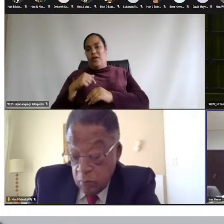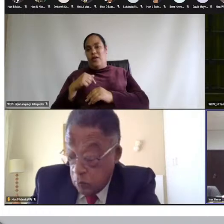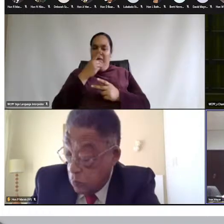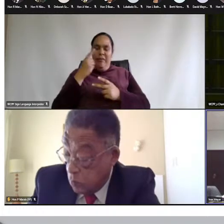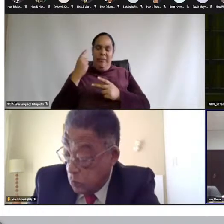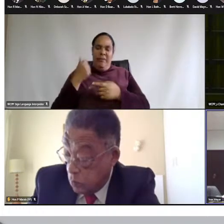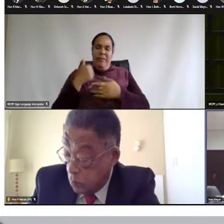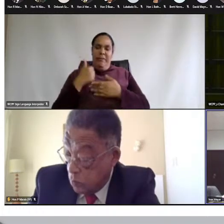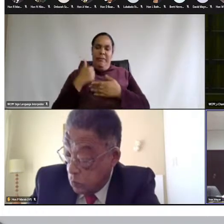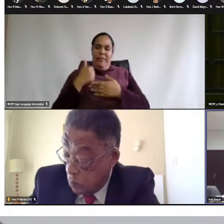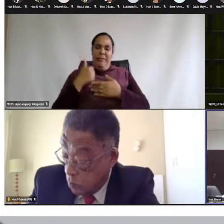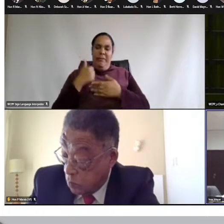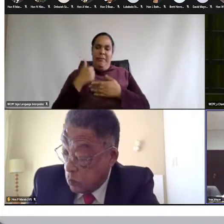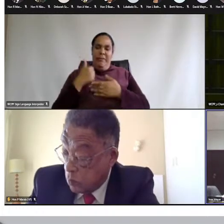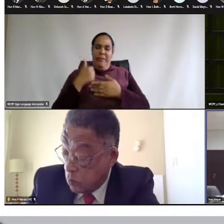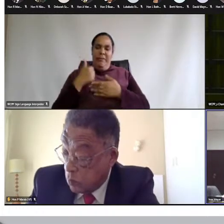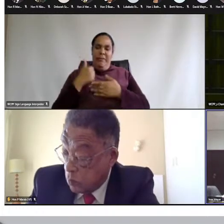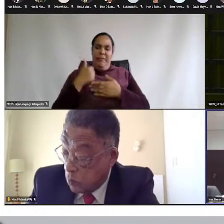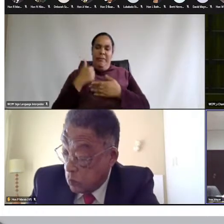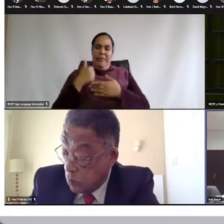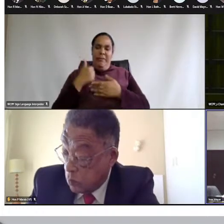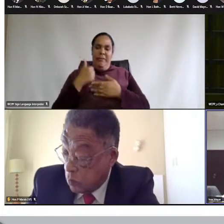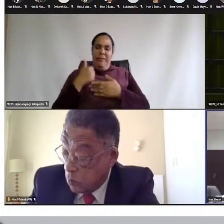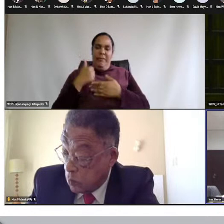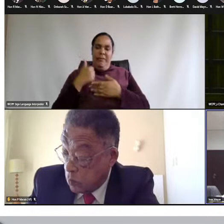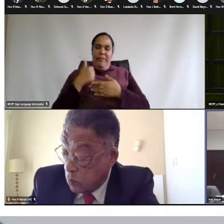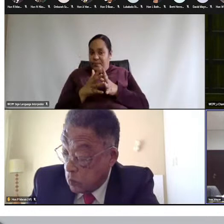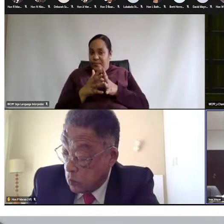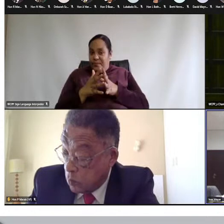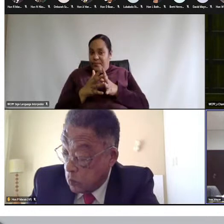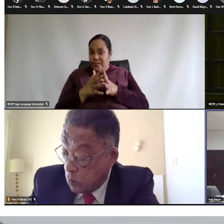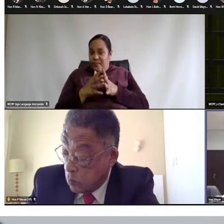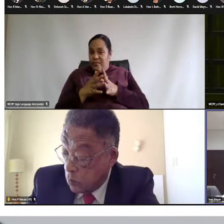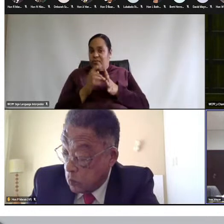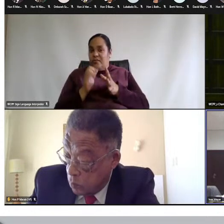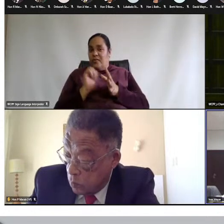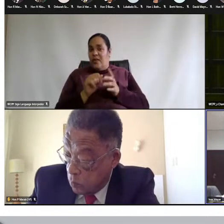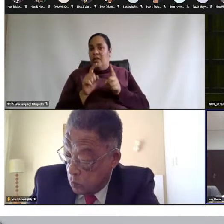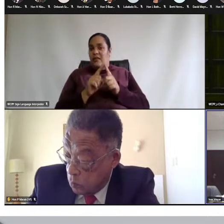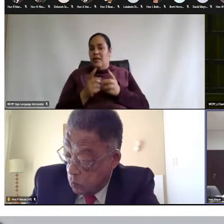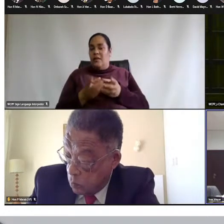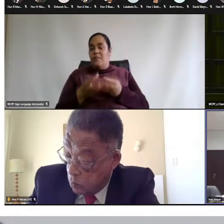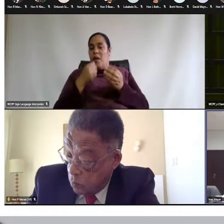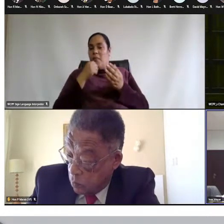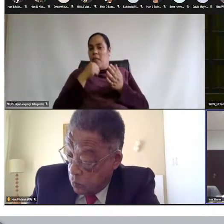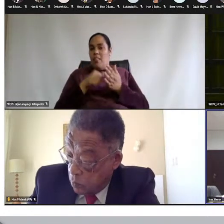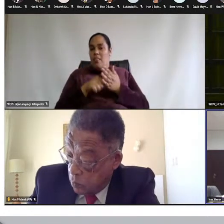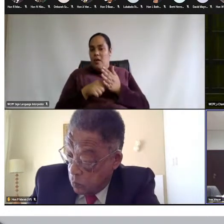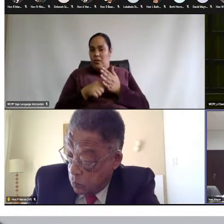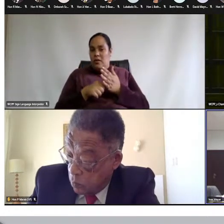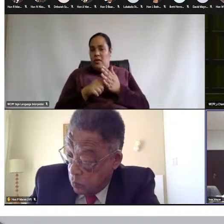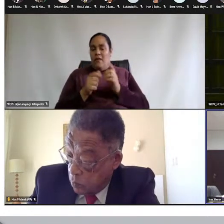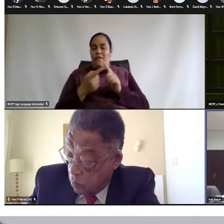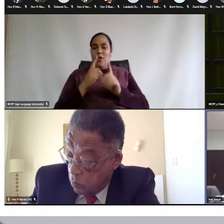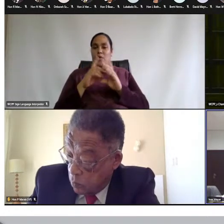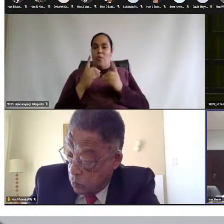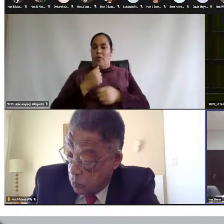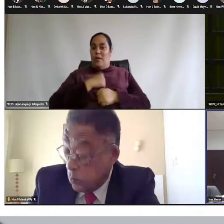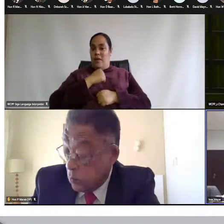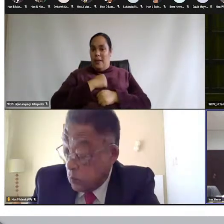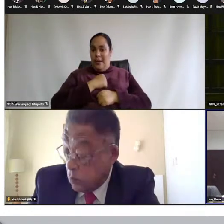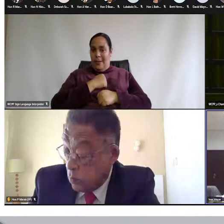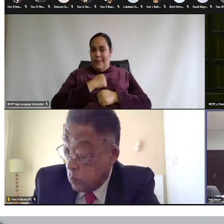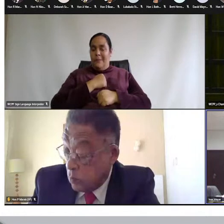hulp. Kleinboere kry dan 'n koopbrief van my departement, en op